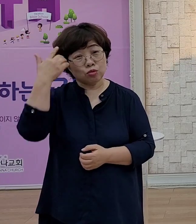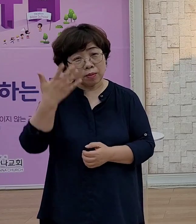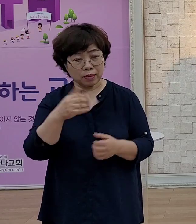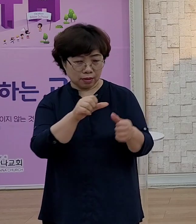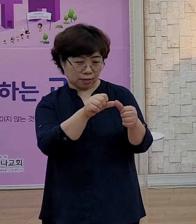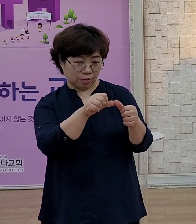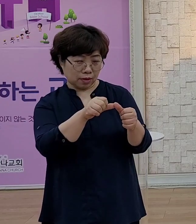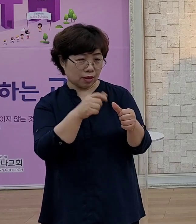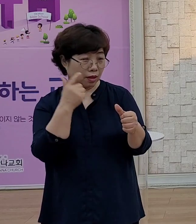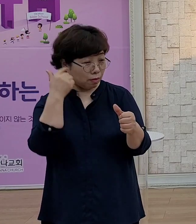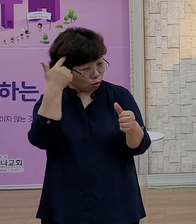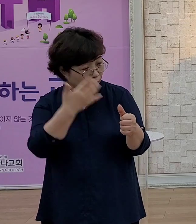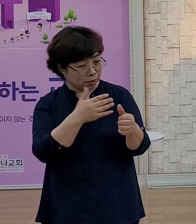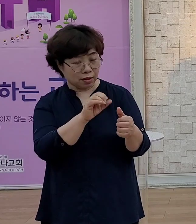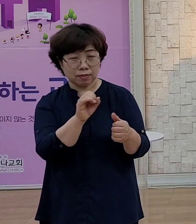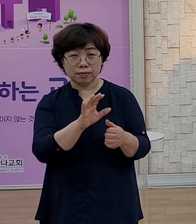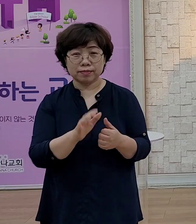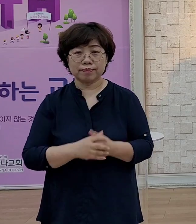여러분